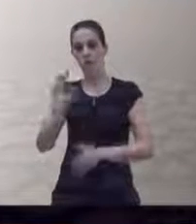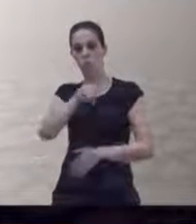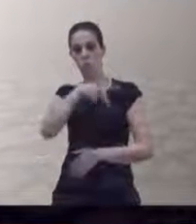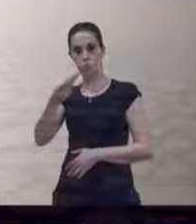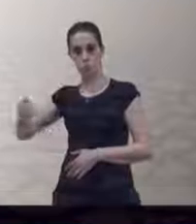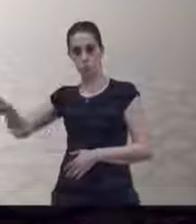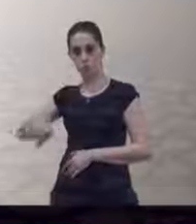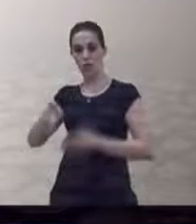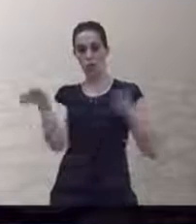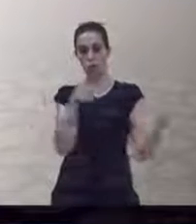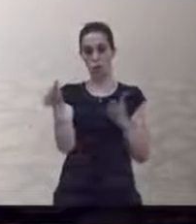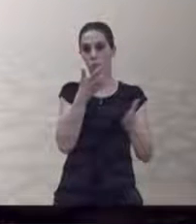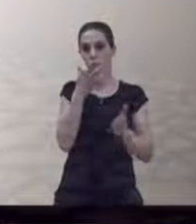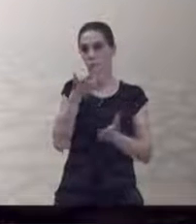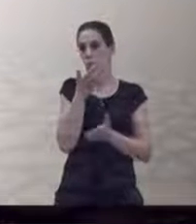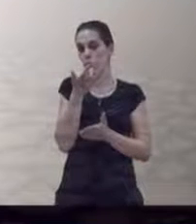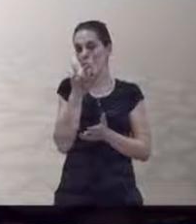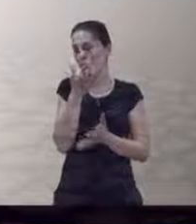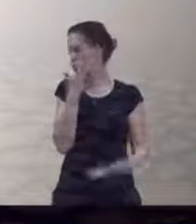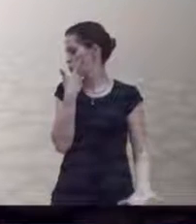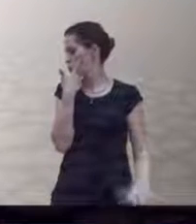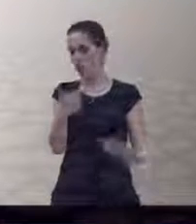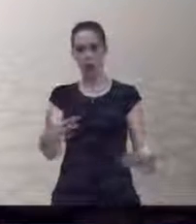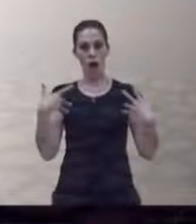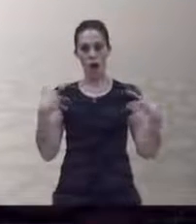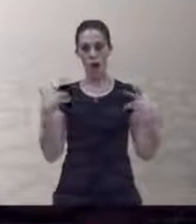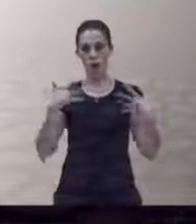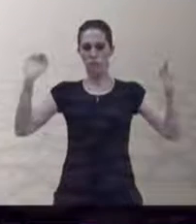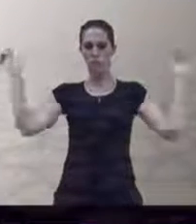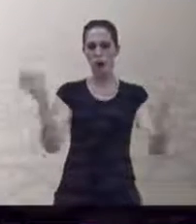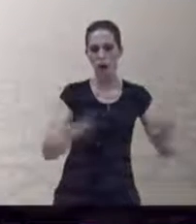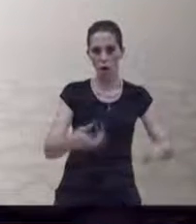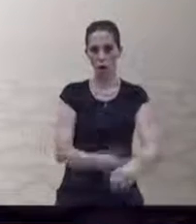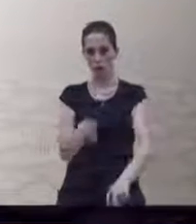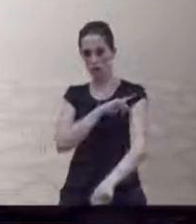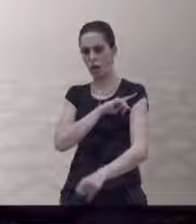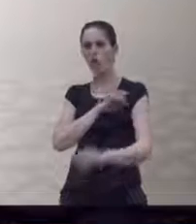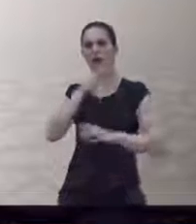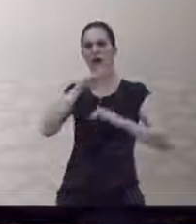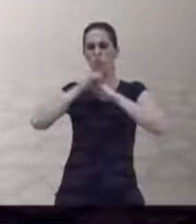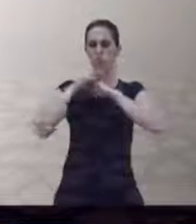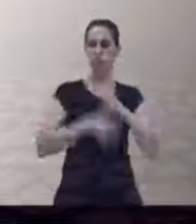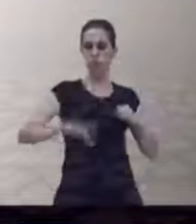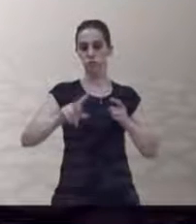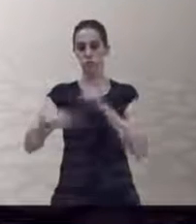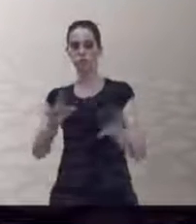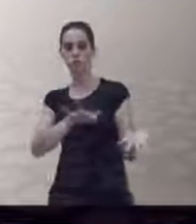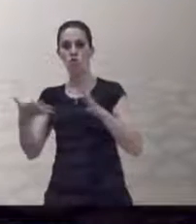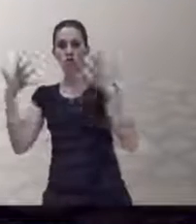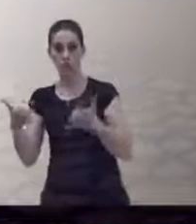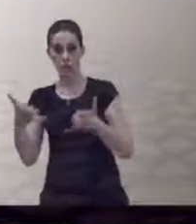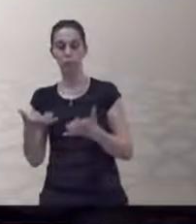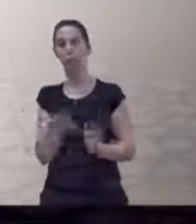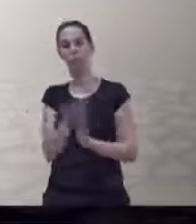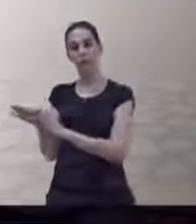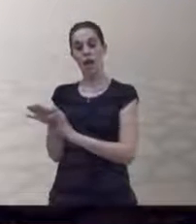puede hacer más duro y alternarse con otros episodios que en ocasiones adquieren tintes dramáticos, las precipitaciones extremas y las avenidas.